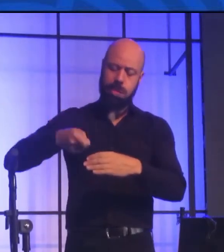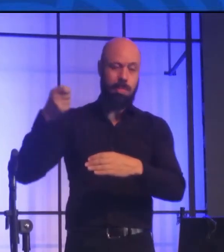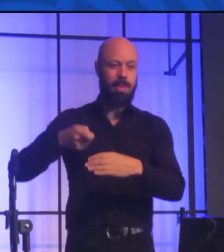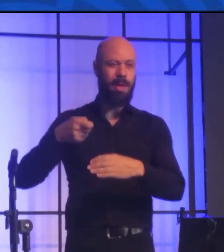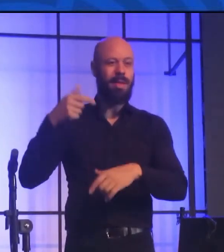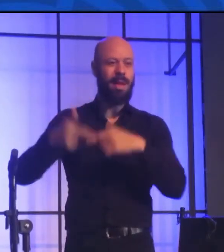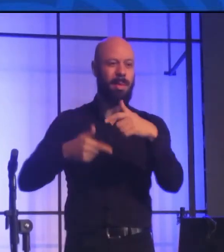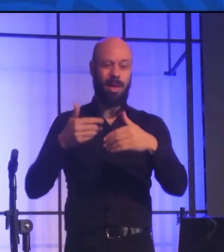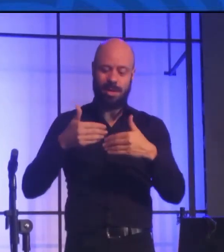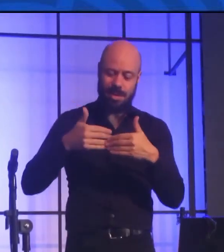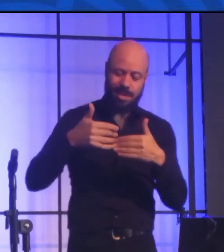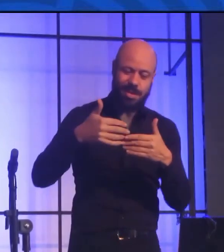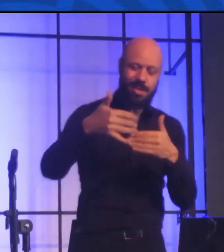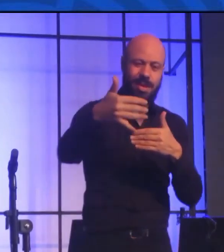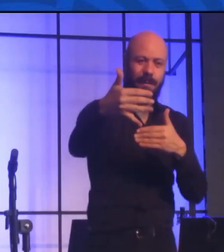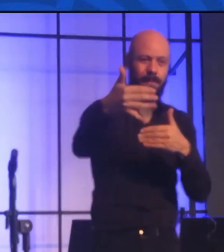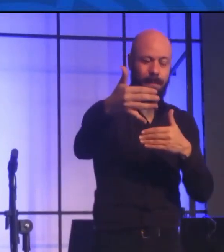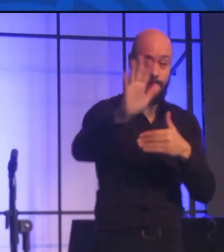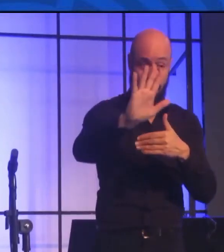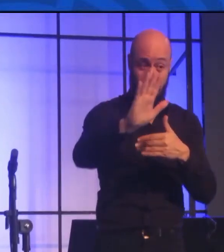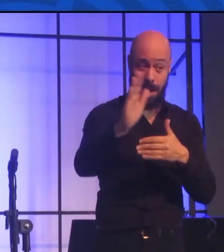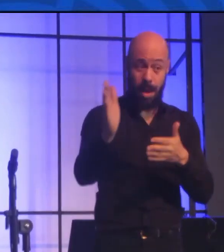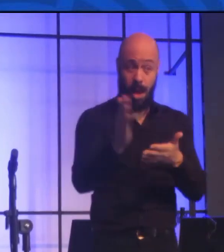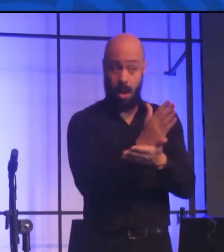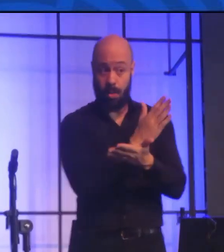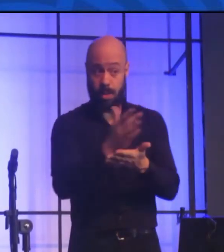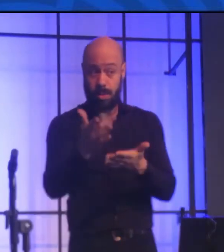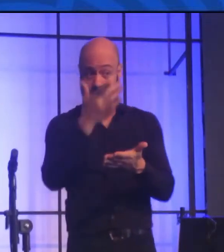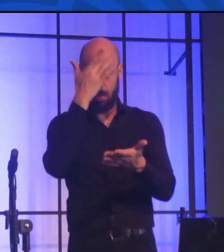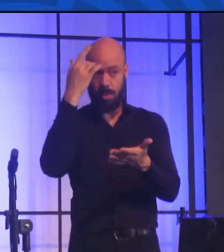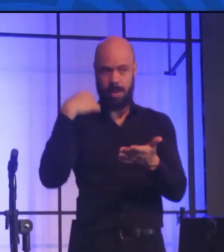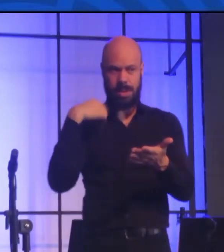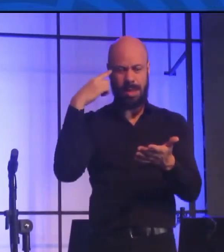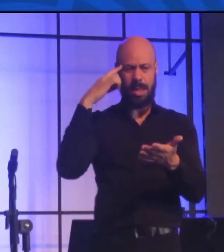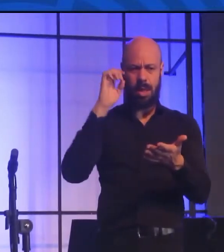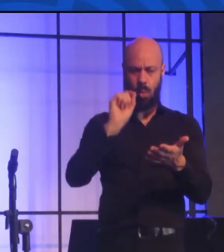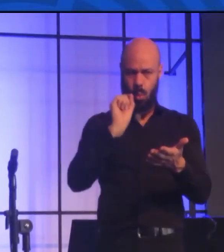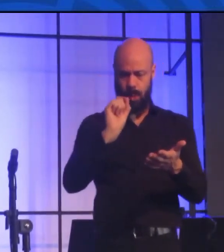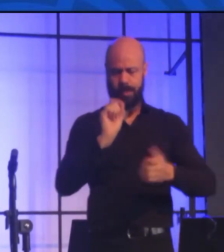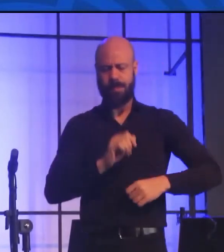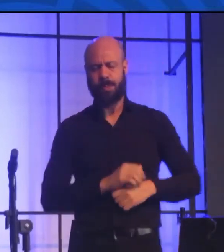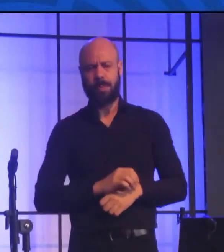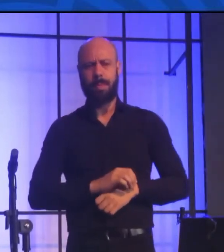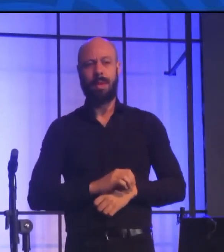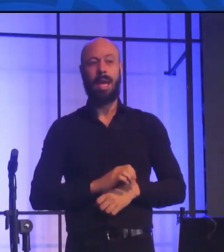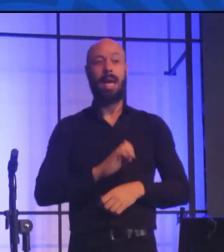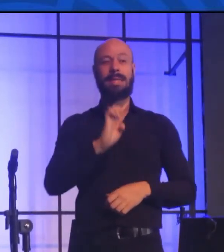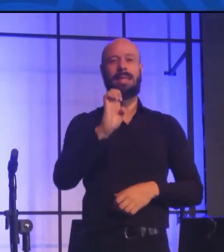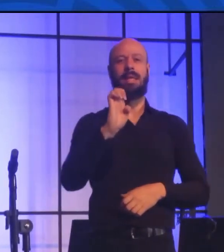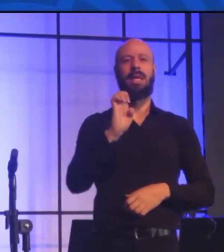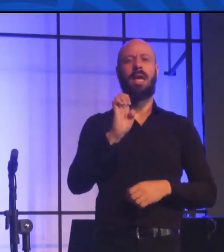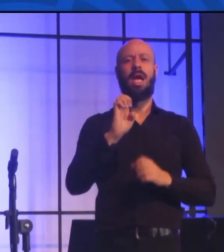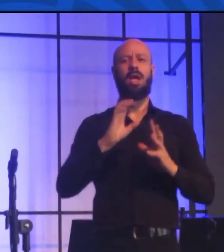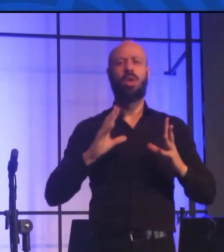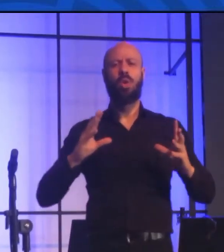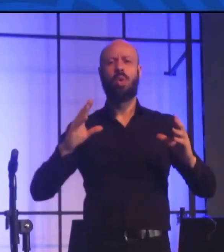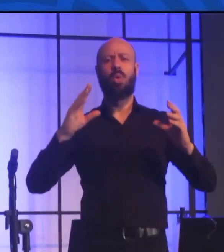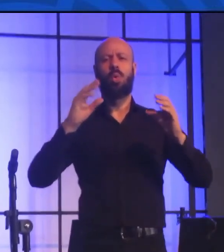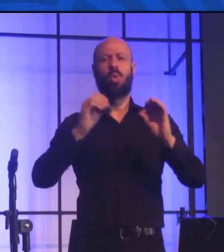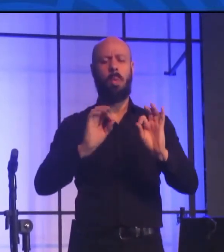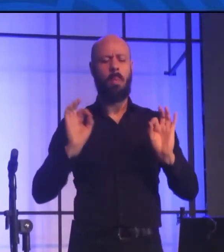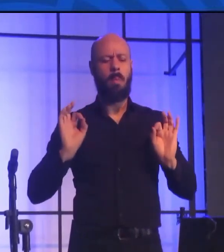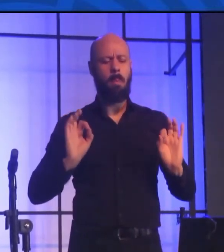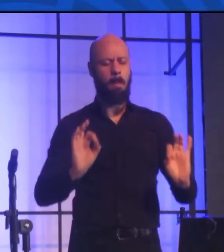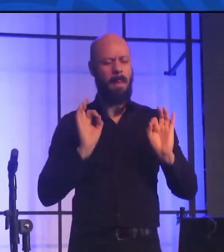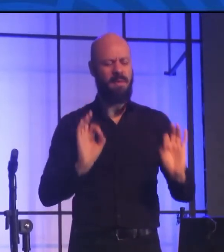ensinando, que muitas pessoas acham que só podem se encontrar na presença de Deus depois de consertarem tudo o que fizeram com a